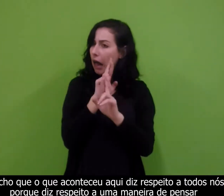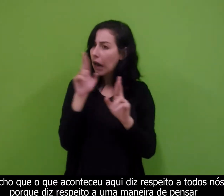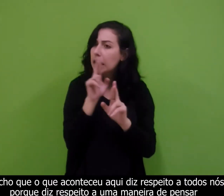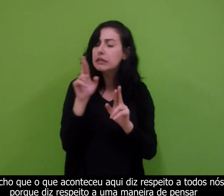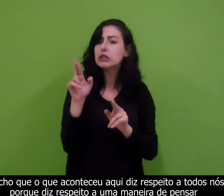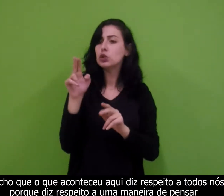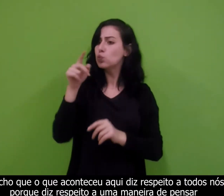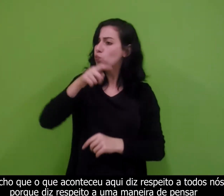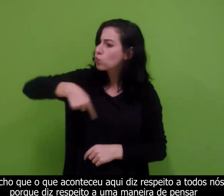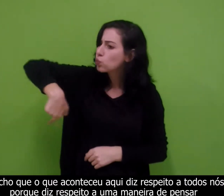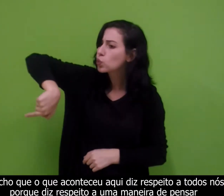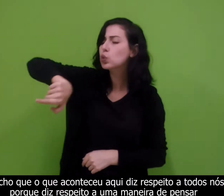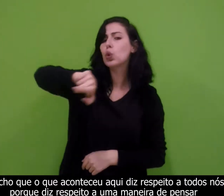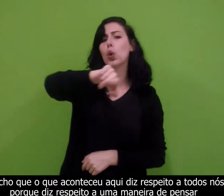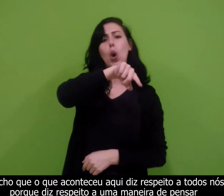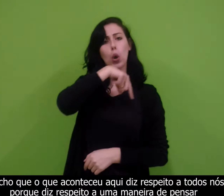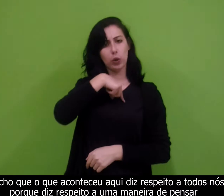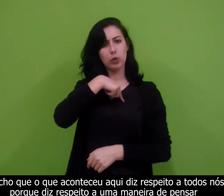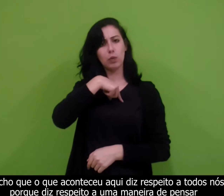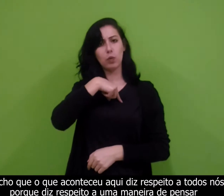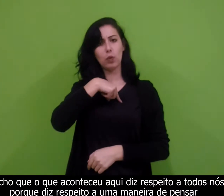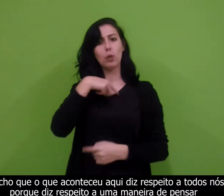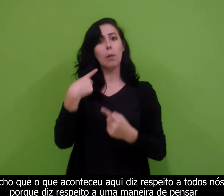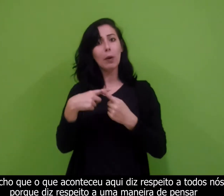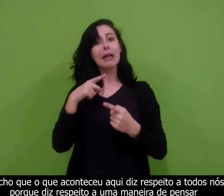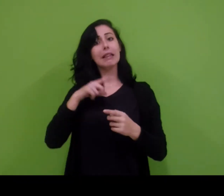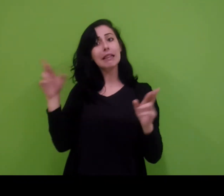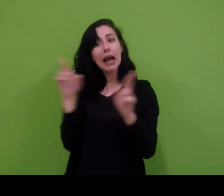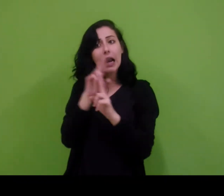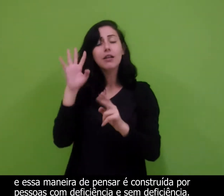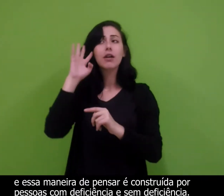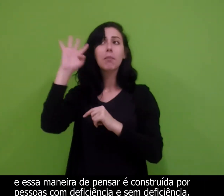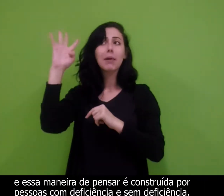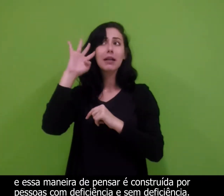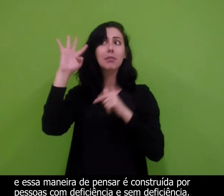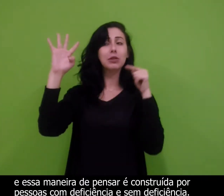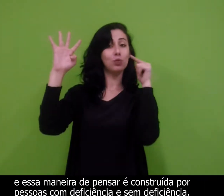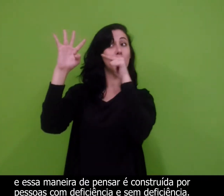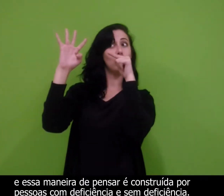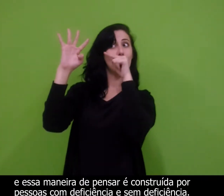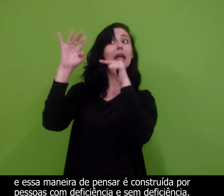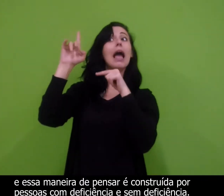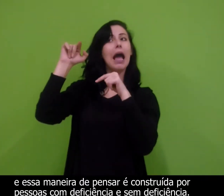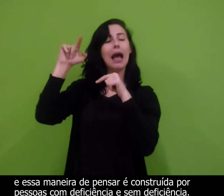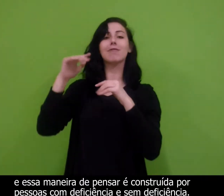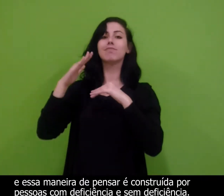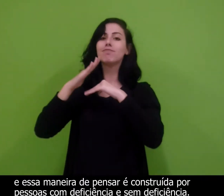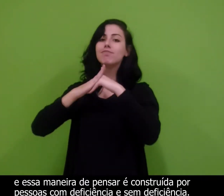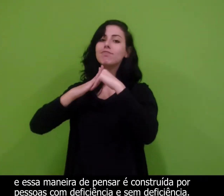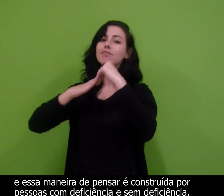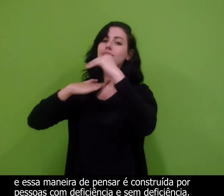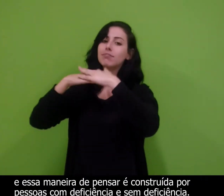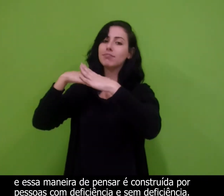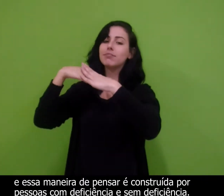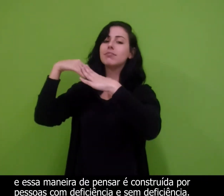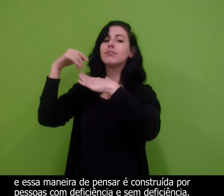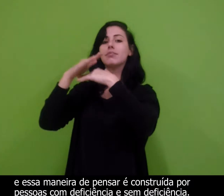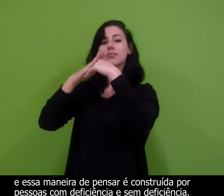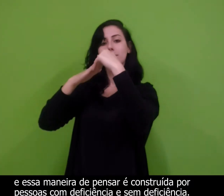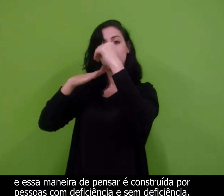nós, porque diz respeito a uma maneira da gente pensar. E essa maneira da gente pensar é